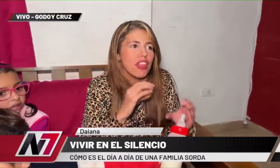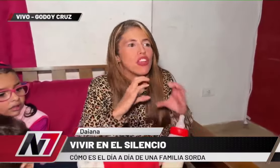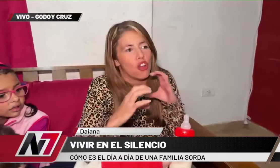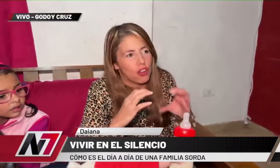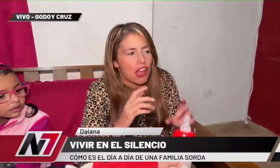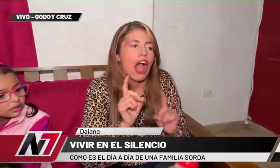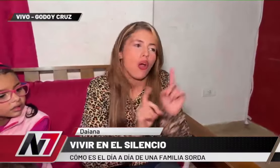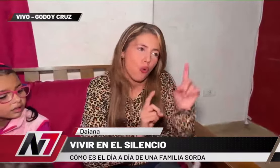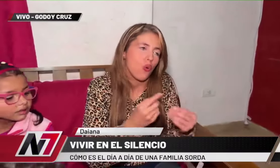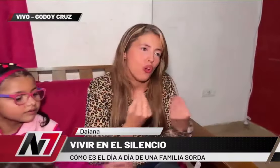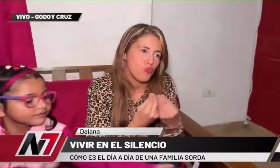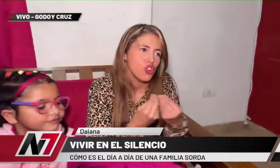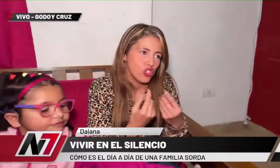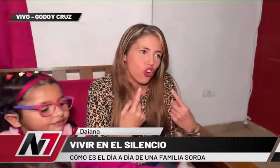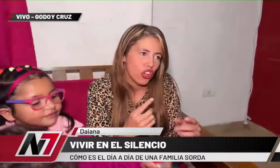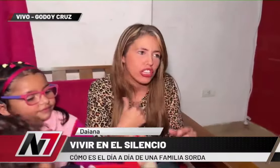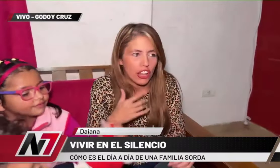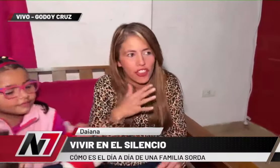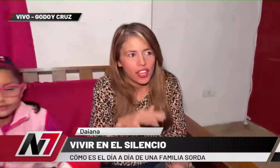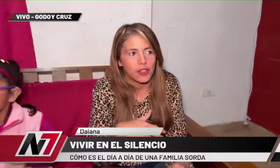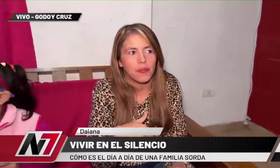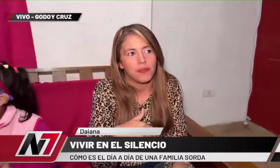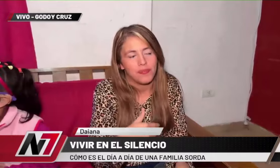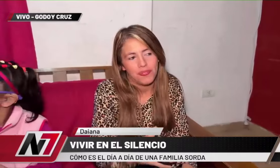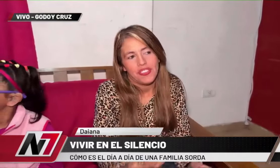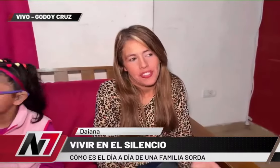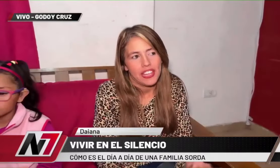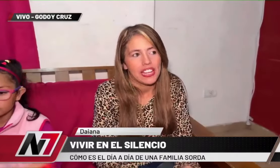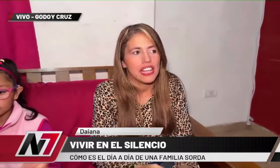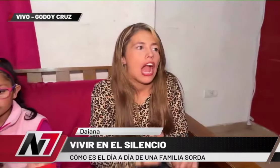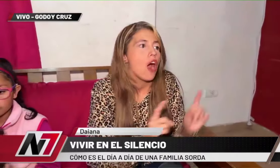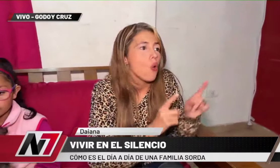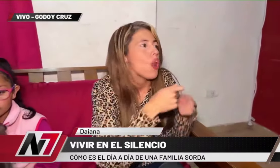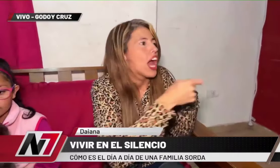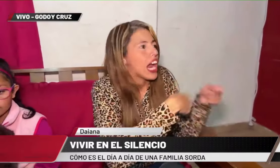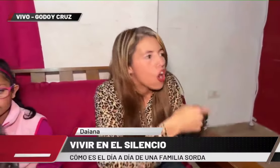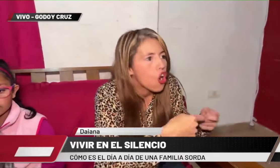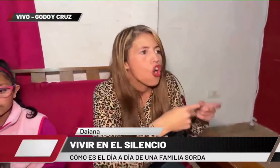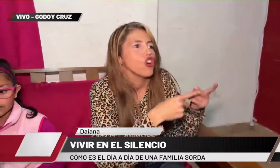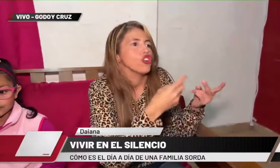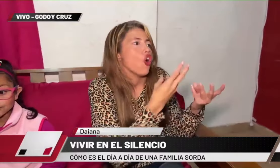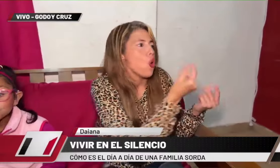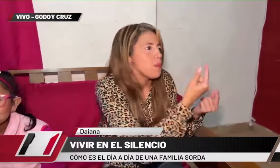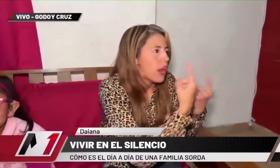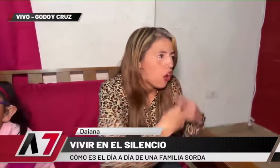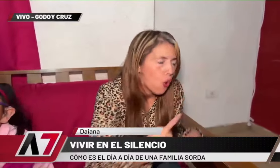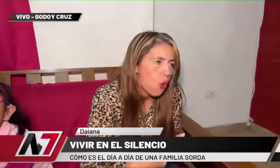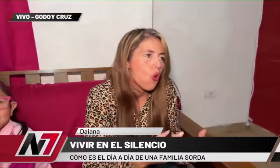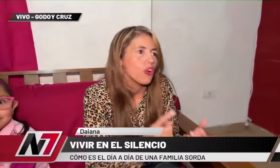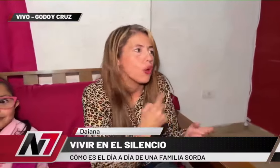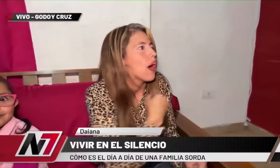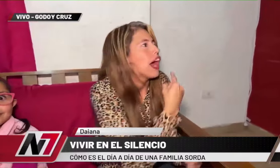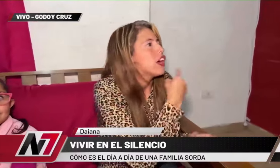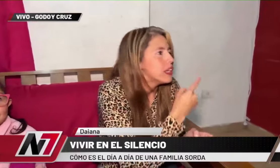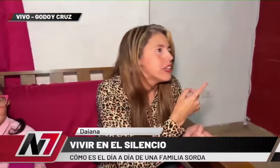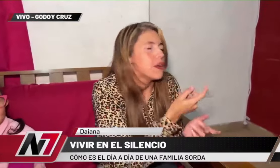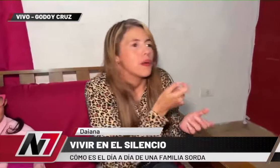comprenderlo, pero si me hablan muy apurado y que a veces no se entiende, que no se modula bien, por ejemplo, voy a un negocio a comprar,